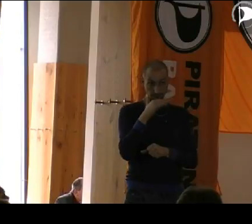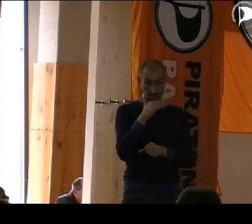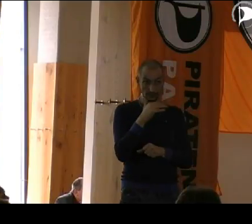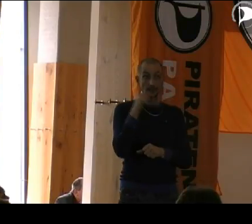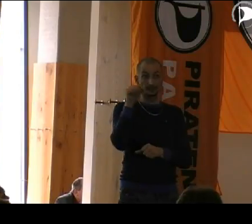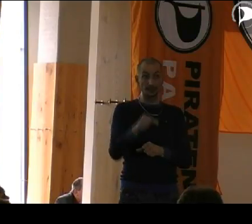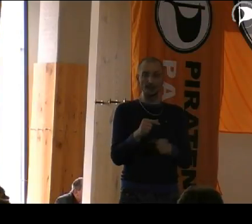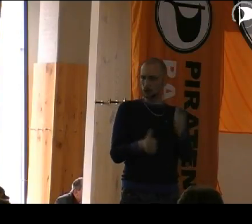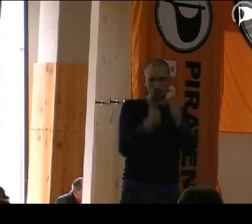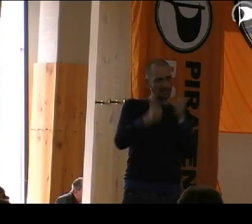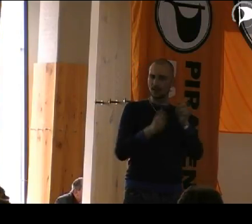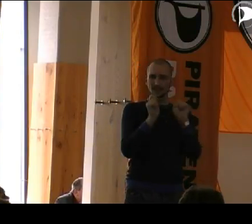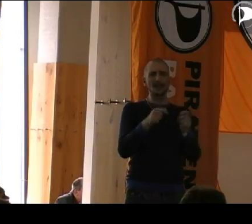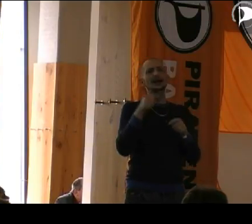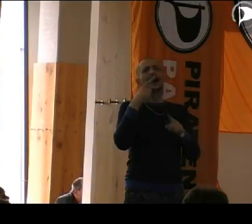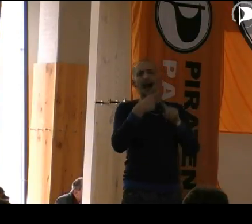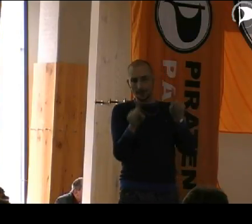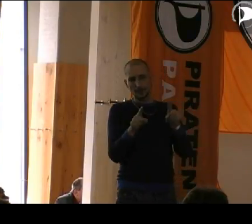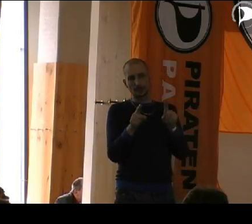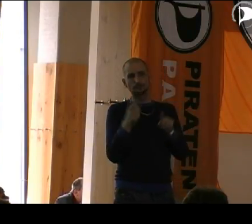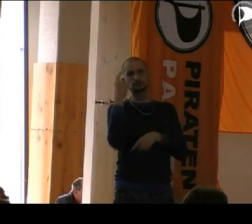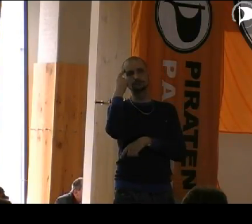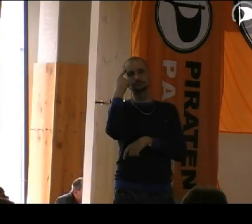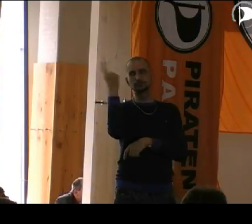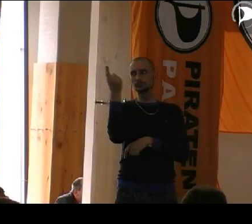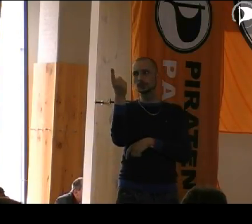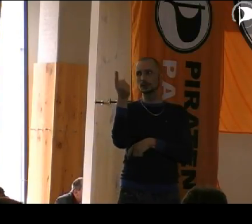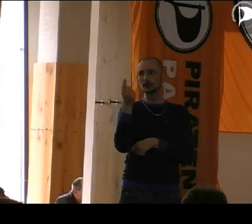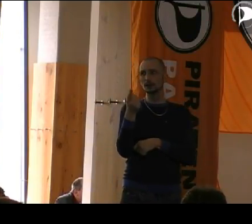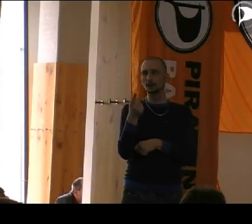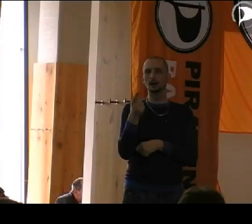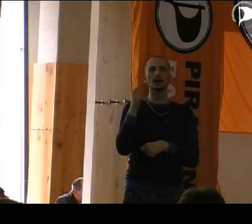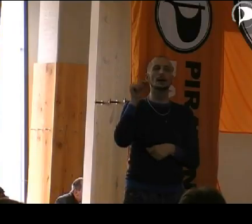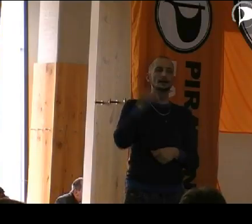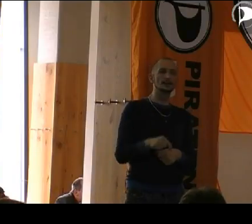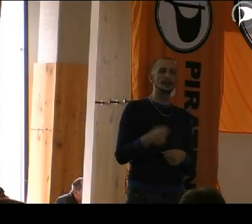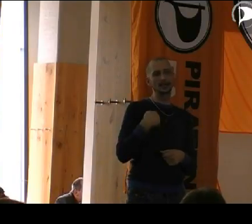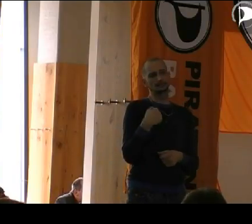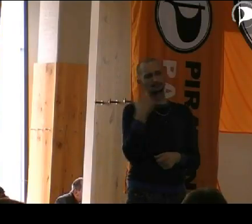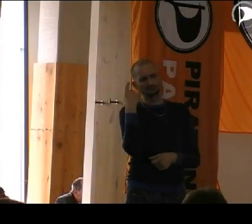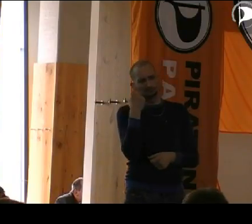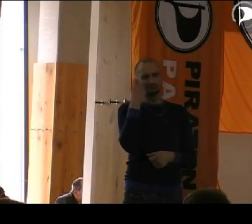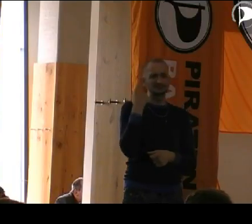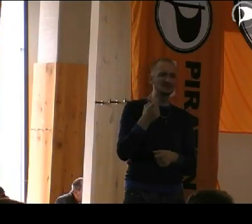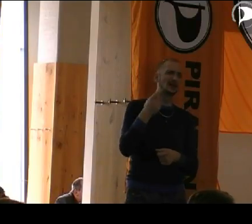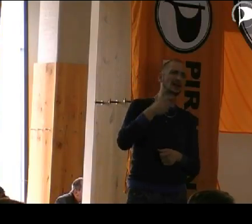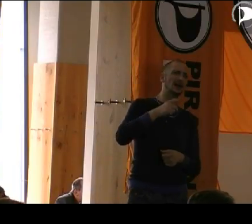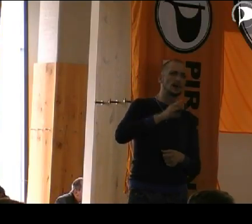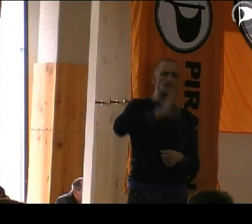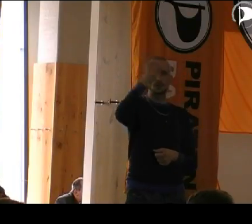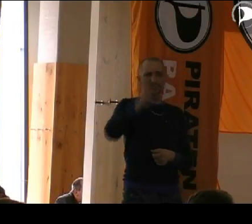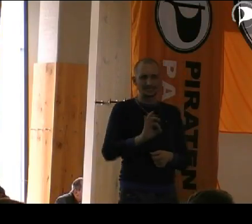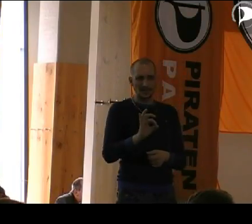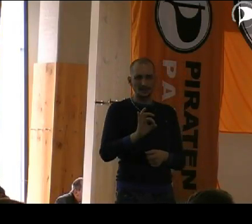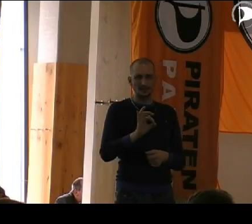natürlich weiß nicht ein anderes ausgedacht habe ich habe auch bedenken darum denken wir haben konzentriert sich nur